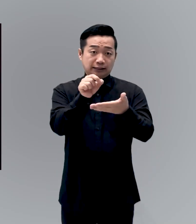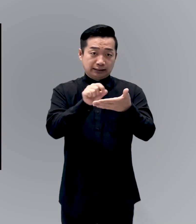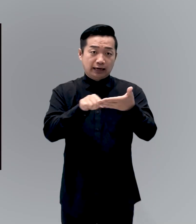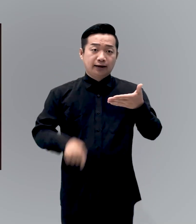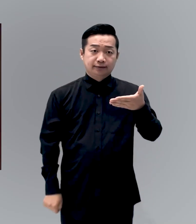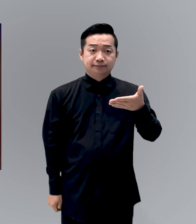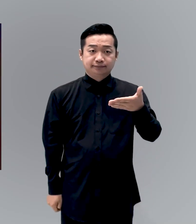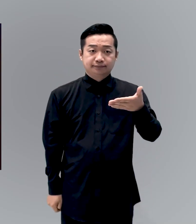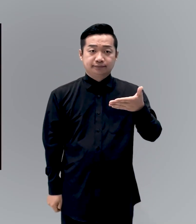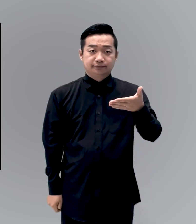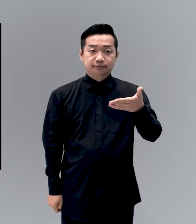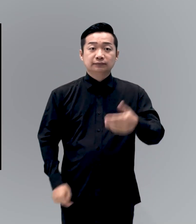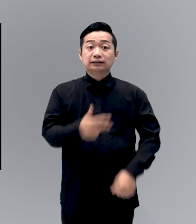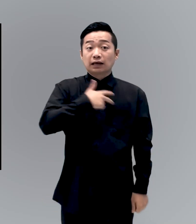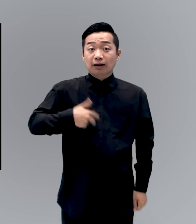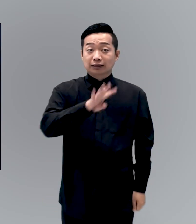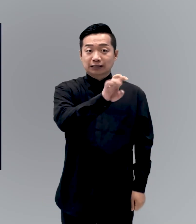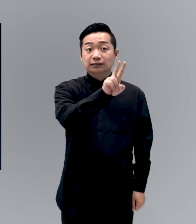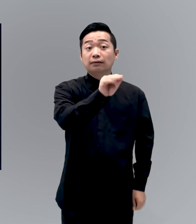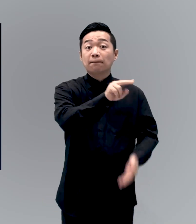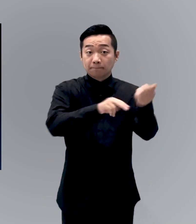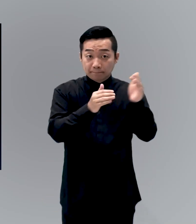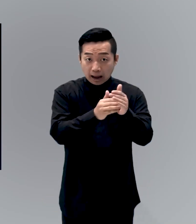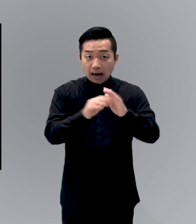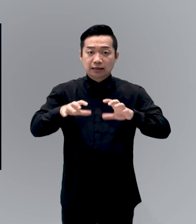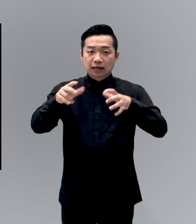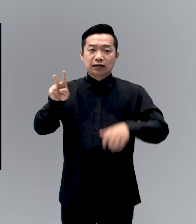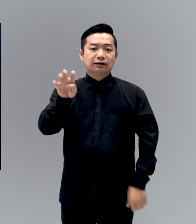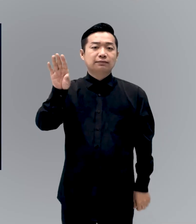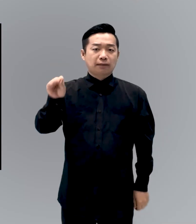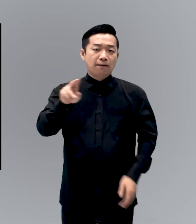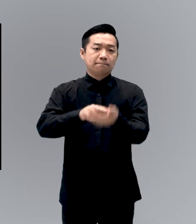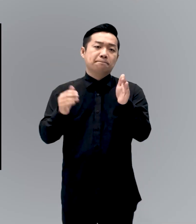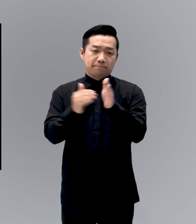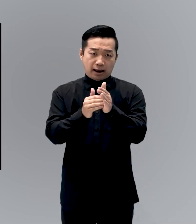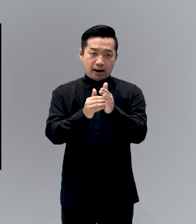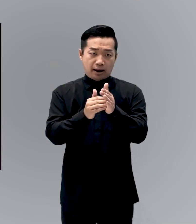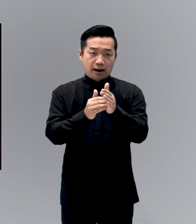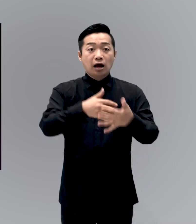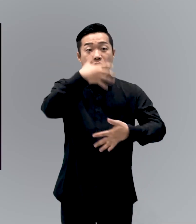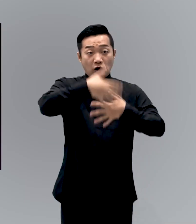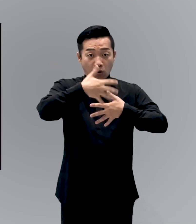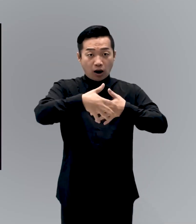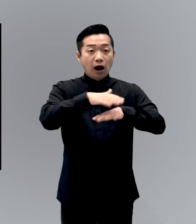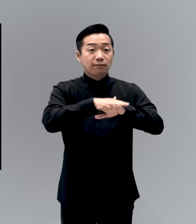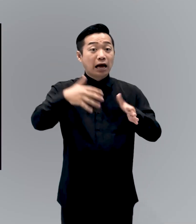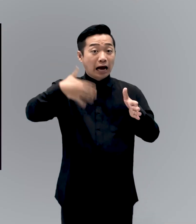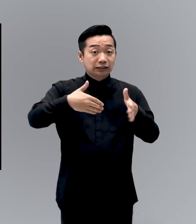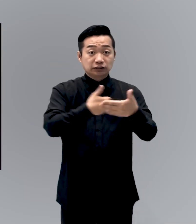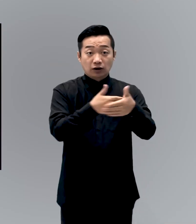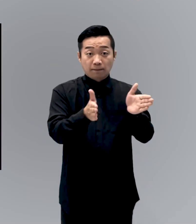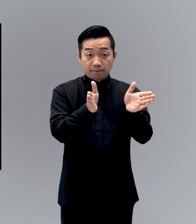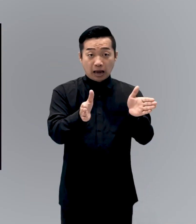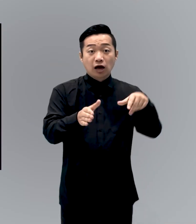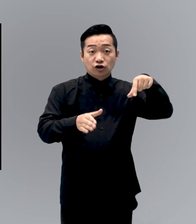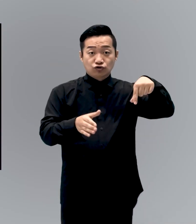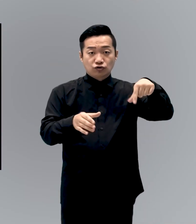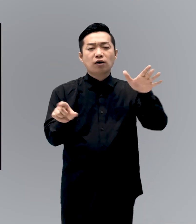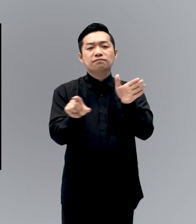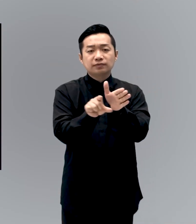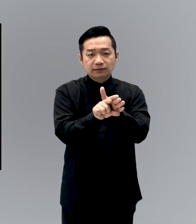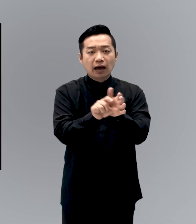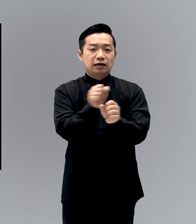세 번째는 내 책을 내준 출판인 알렉산드르. 내가 다른 출판사로부터 연락을 받았다고 하자 그가 크게 발끈했다.